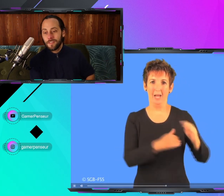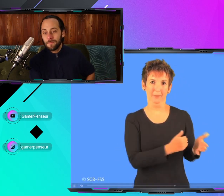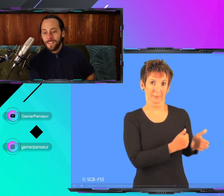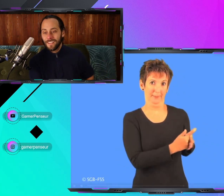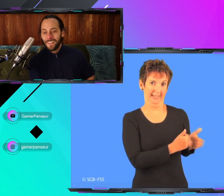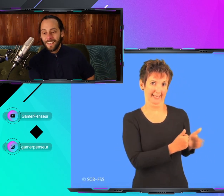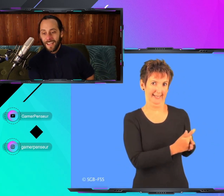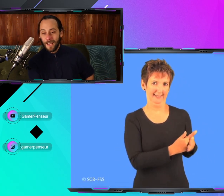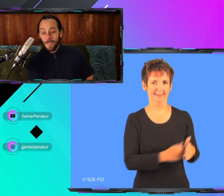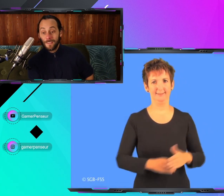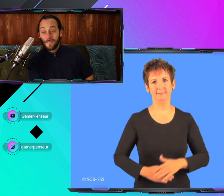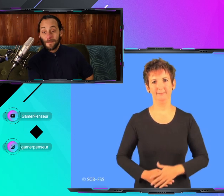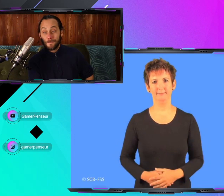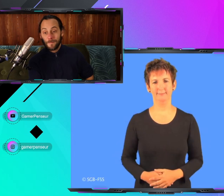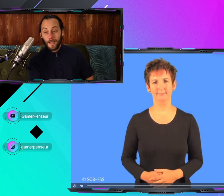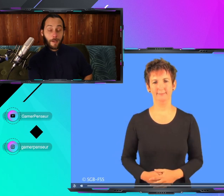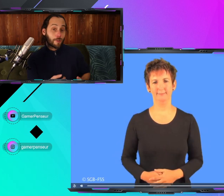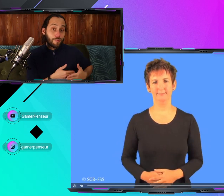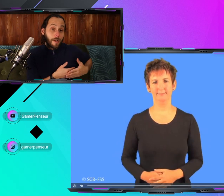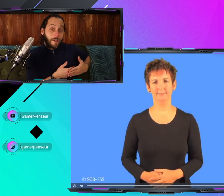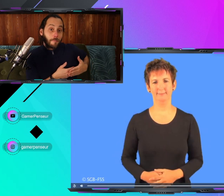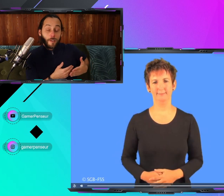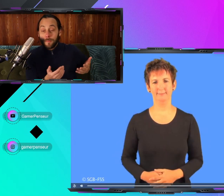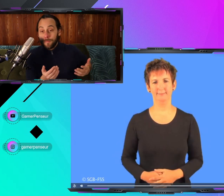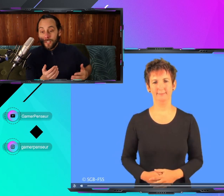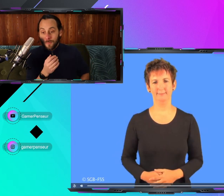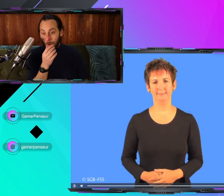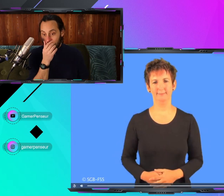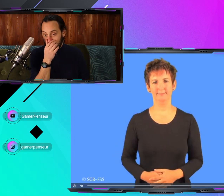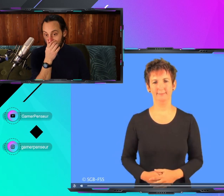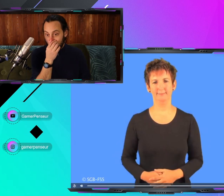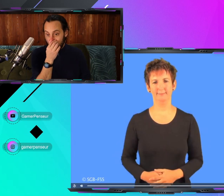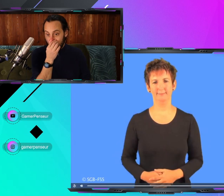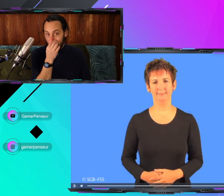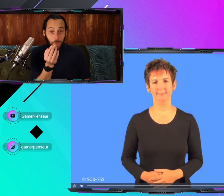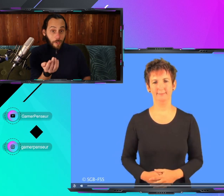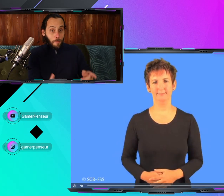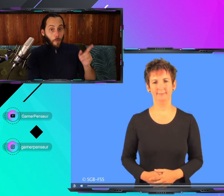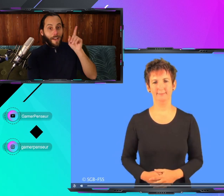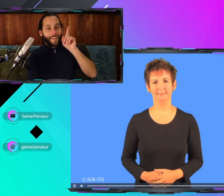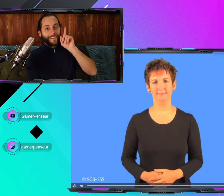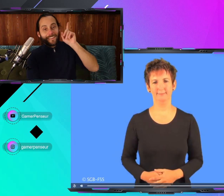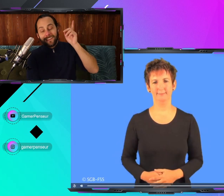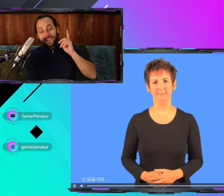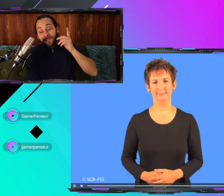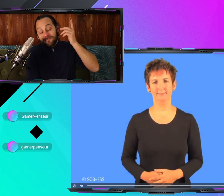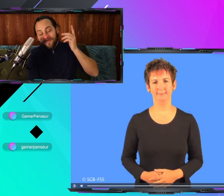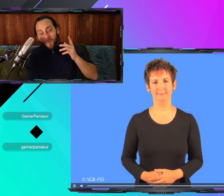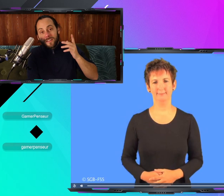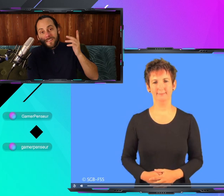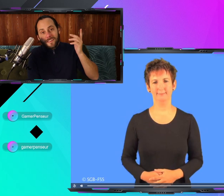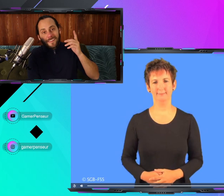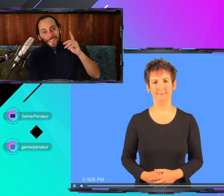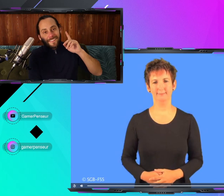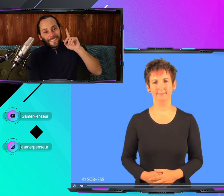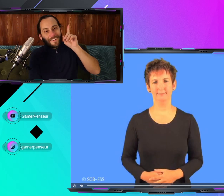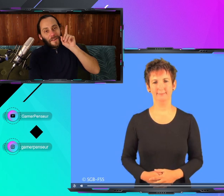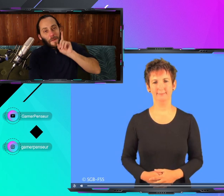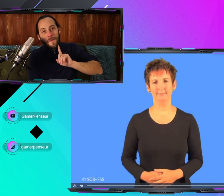Évidemment, Fipi habite. Ah bah tout près. Bah il n'y a même pas chez moi, quoi. Ok, bon. On aura